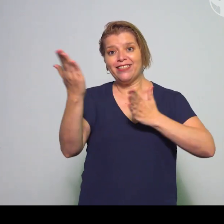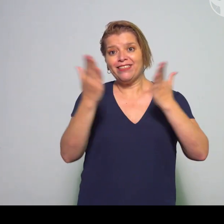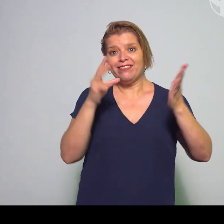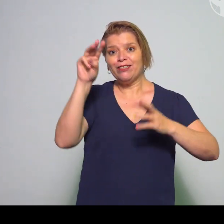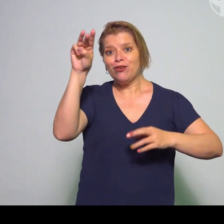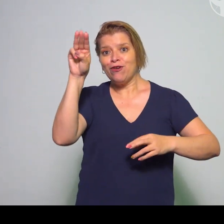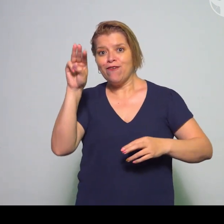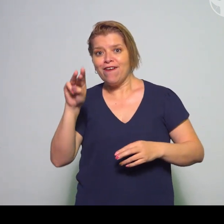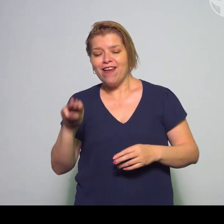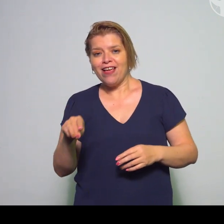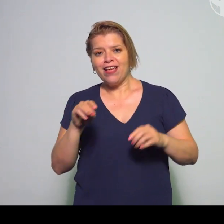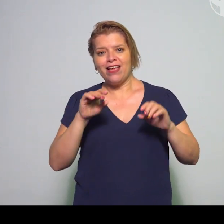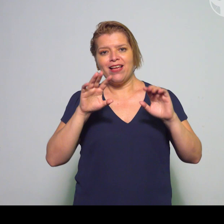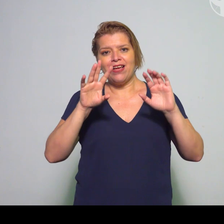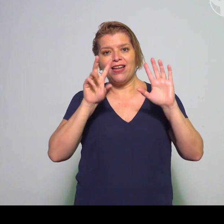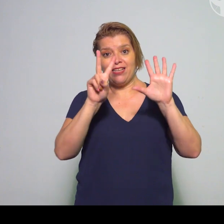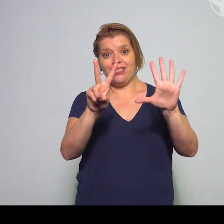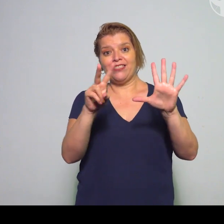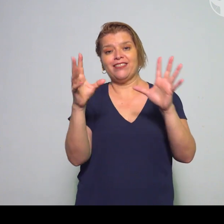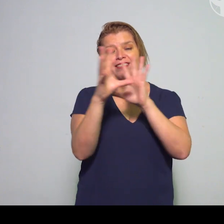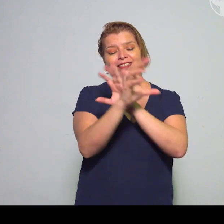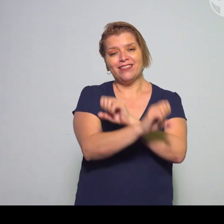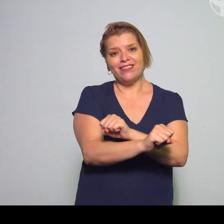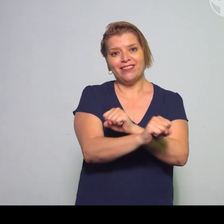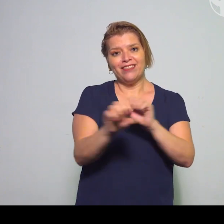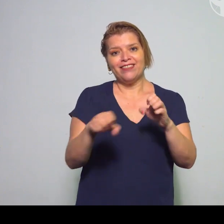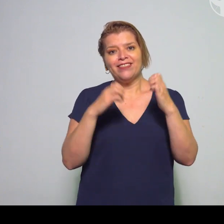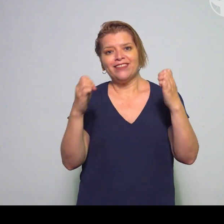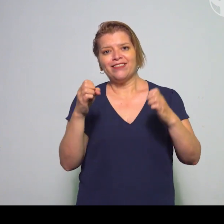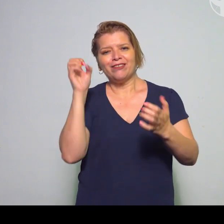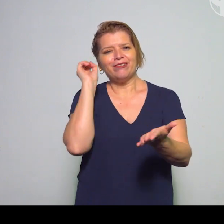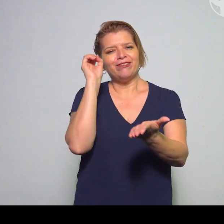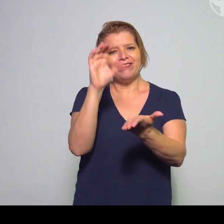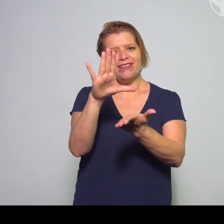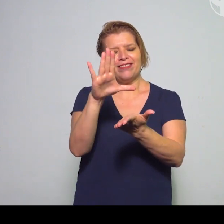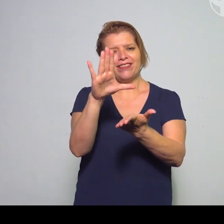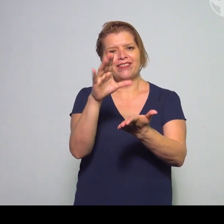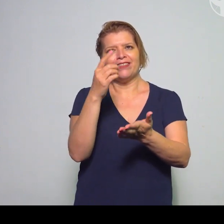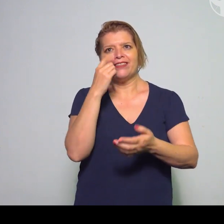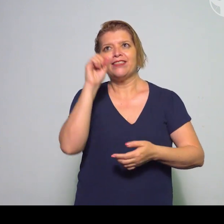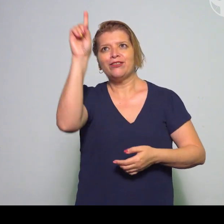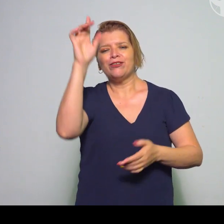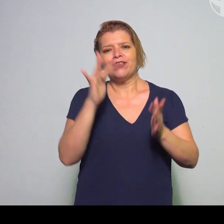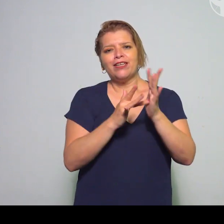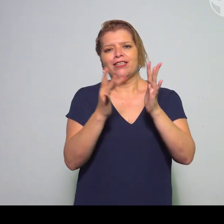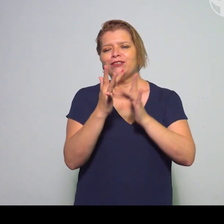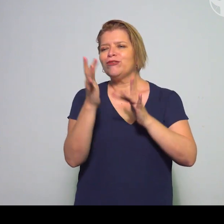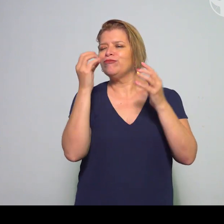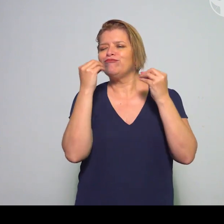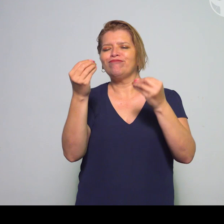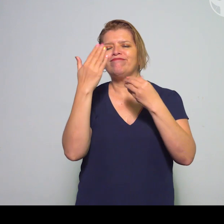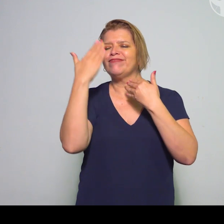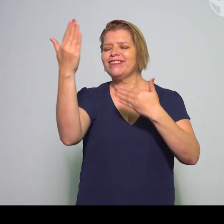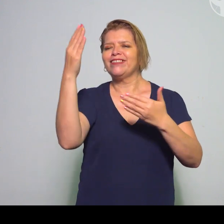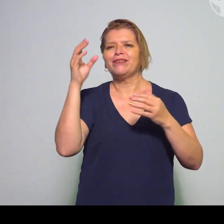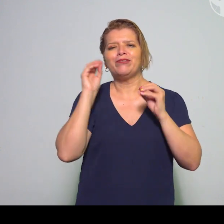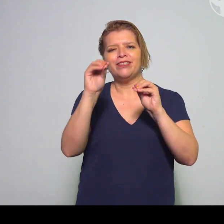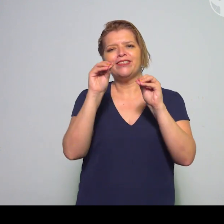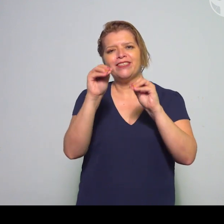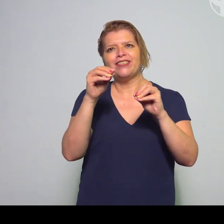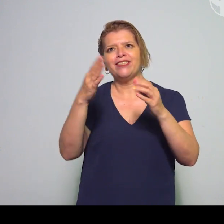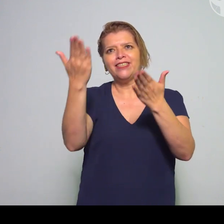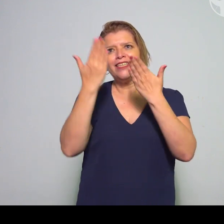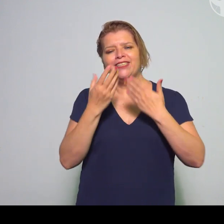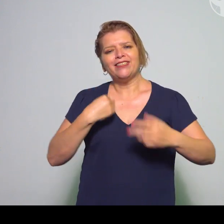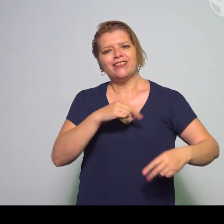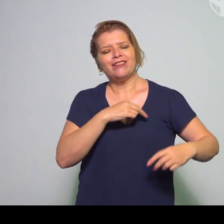de los martes a las 19 horas. Así que permíteme bendecirte. Señor Jesús, te damos gracias por la palabra que trajiste a nuestro